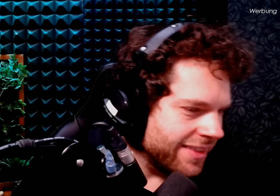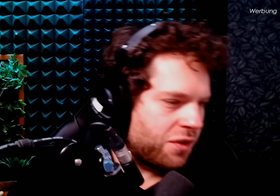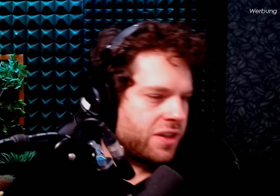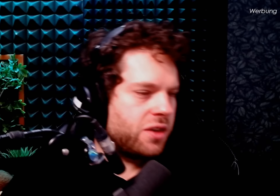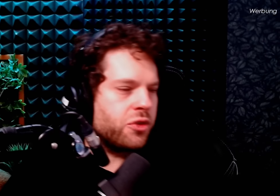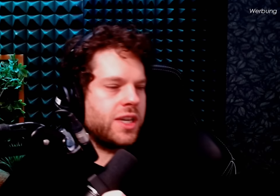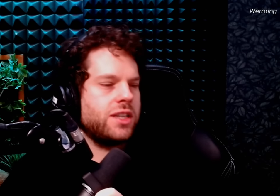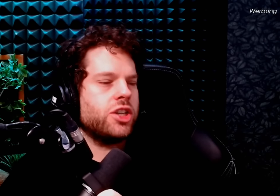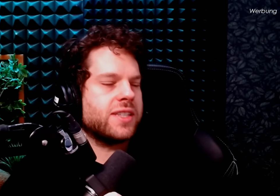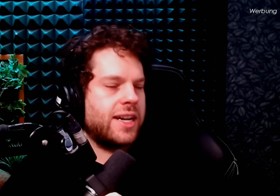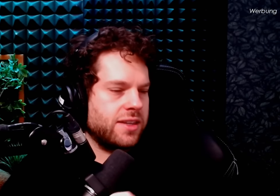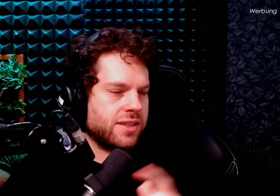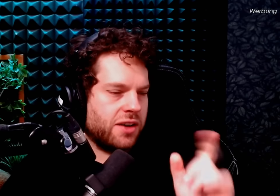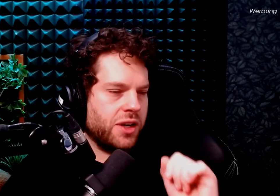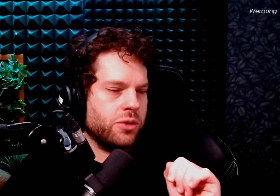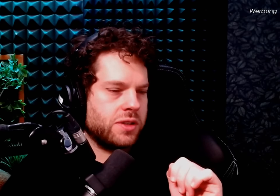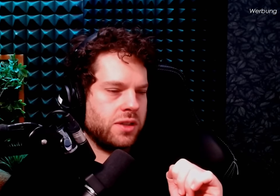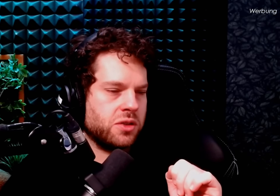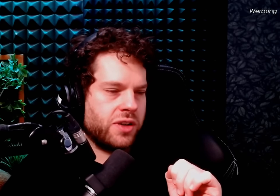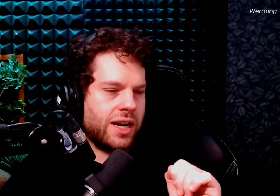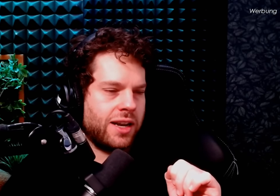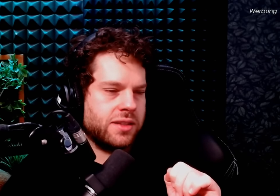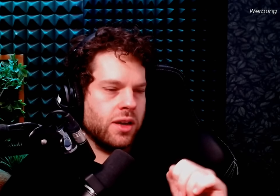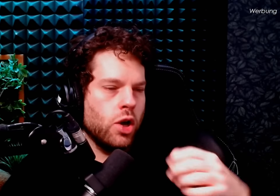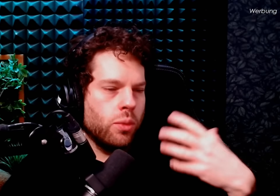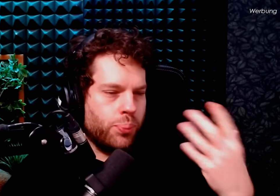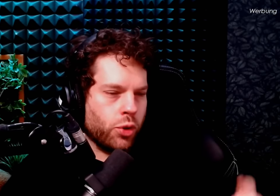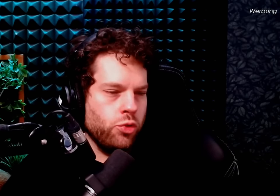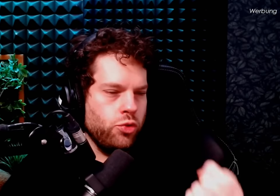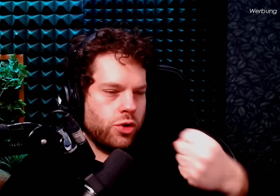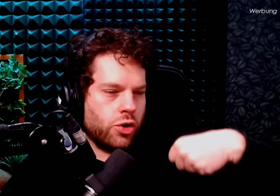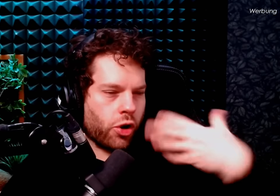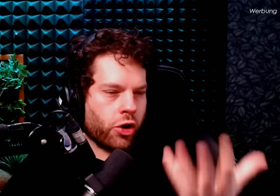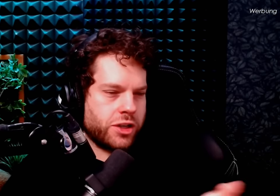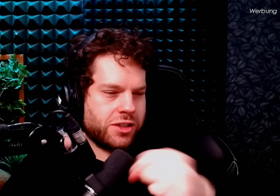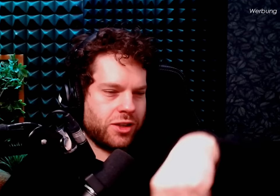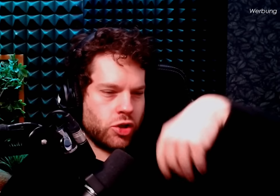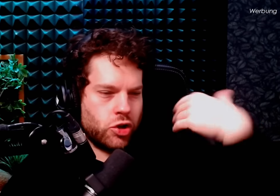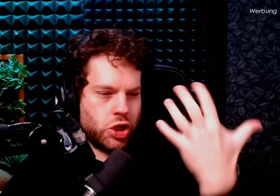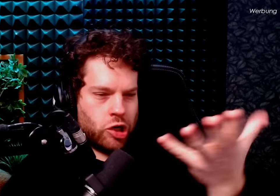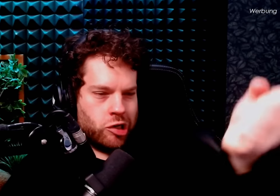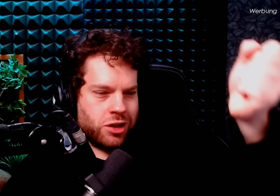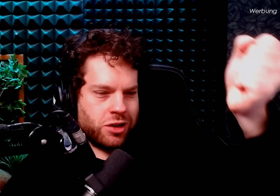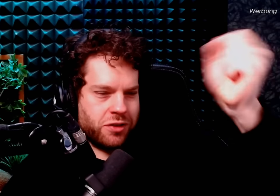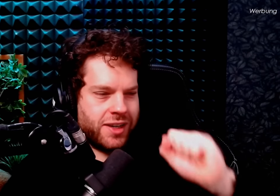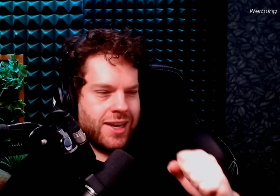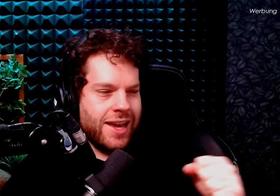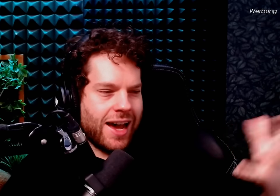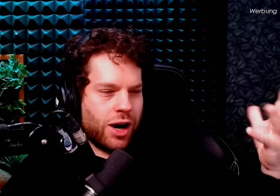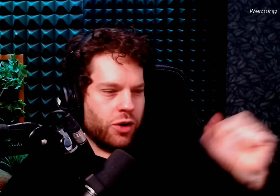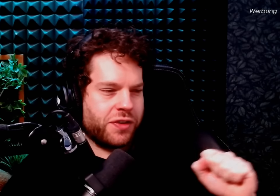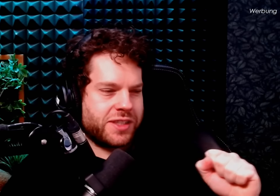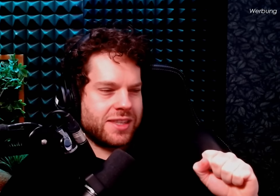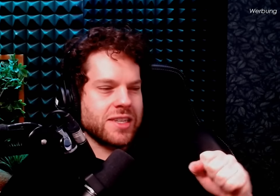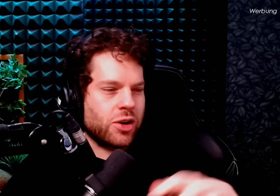Ich finde die phonetische Seite des Kaffeegenusses nicht zu vernachlässigen. Brühen, rösten, schlürfen, aufsetzen,